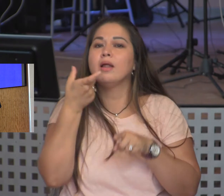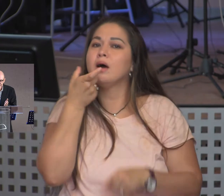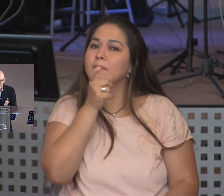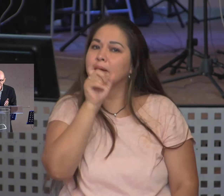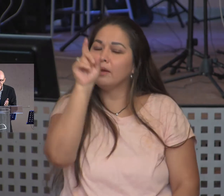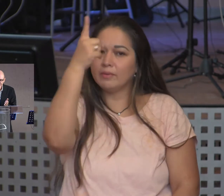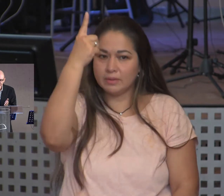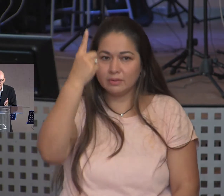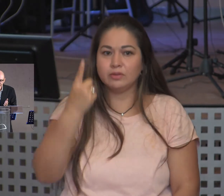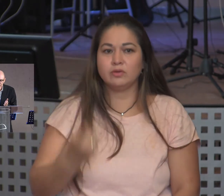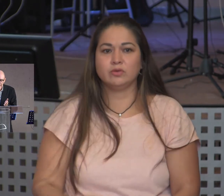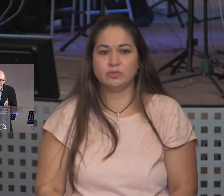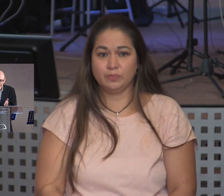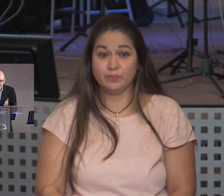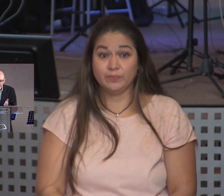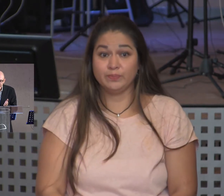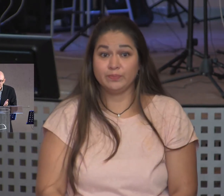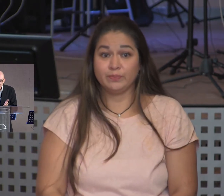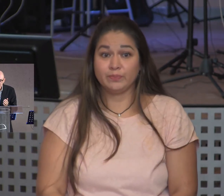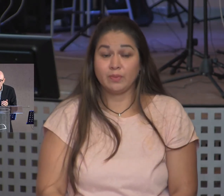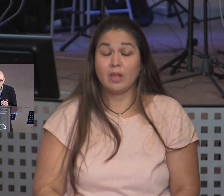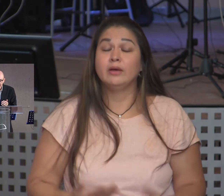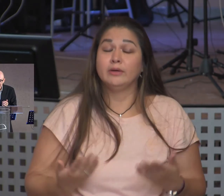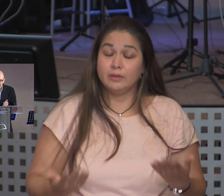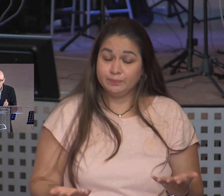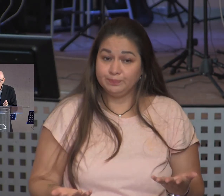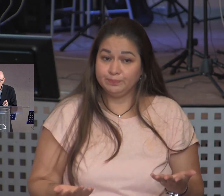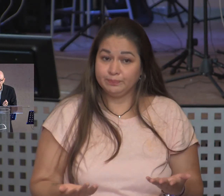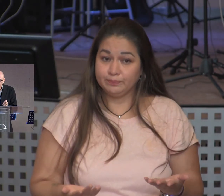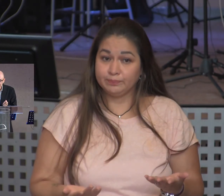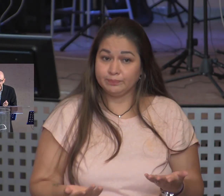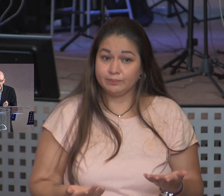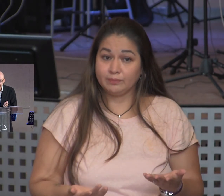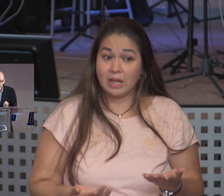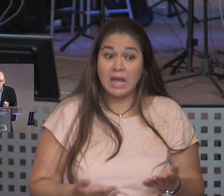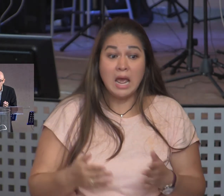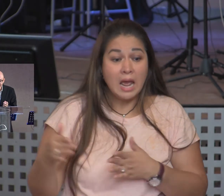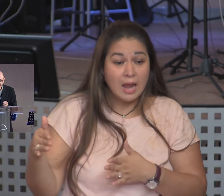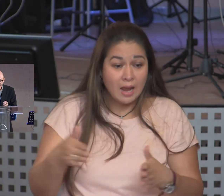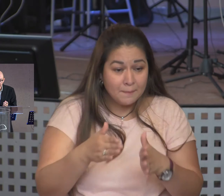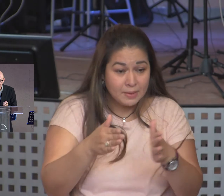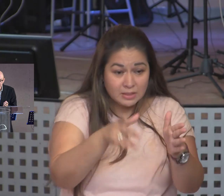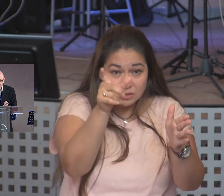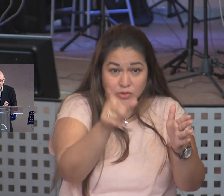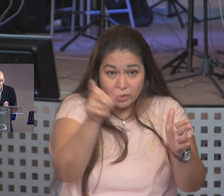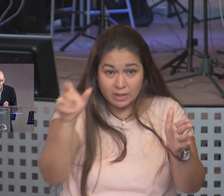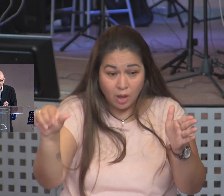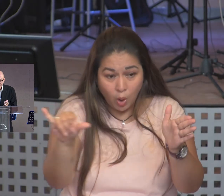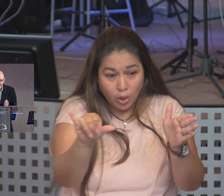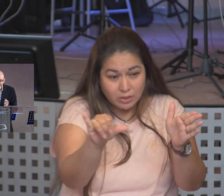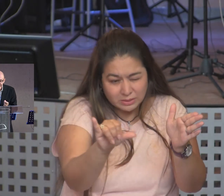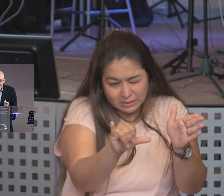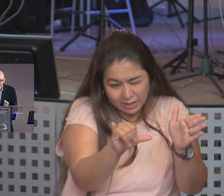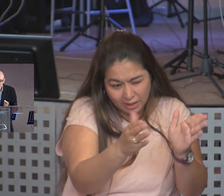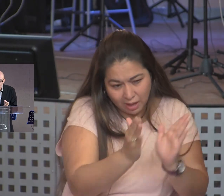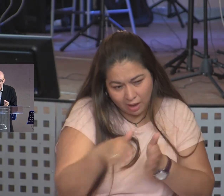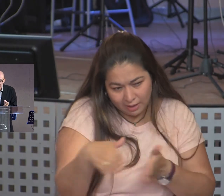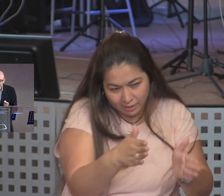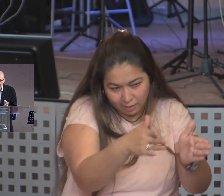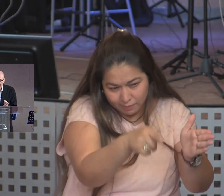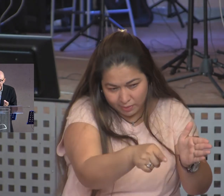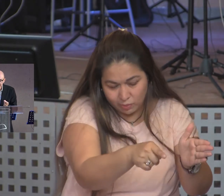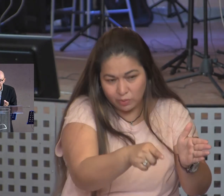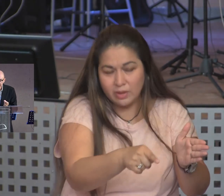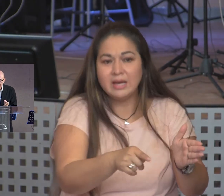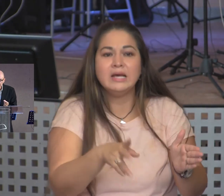certera. Ahora, los de junto al camino son los que oyen y luego viene el diablo y quita de su corazón